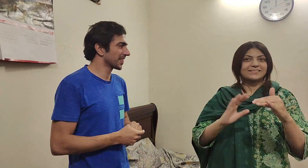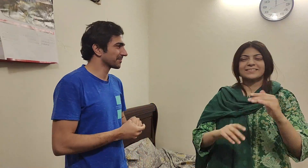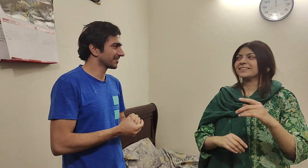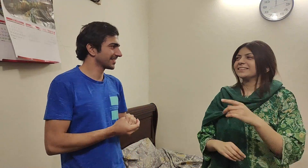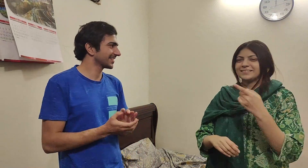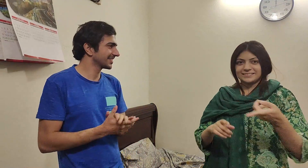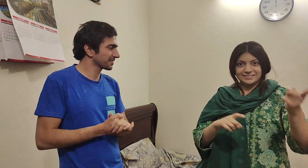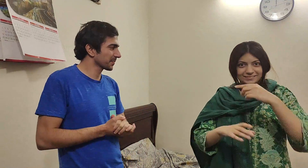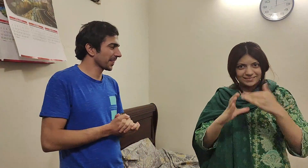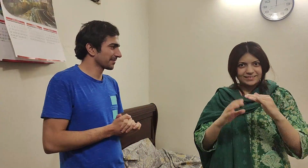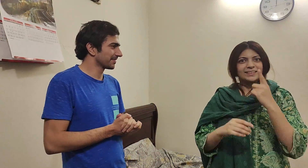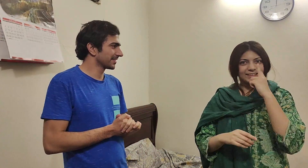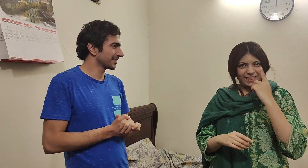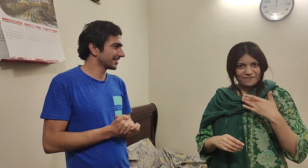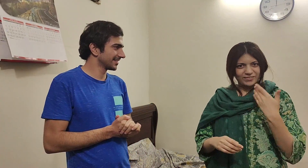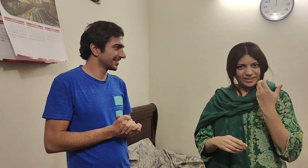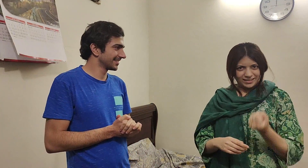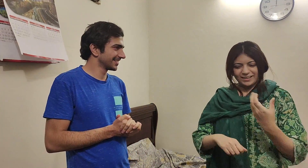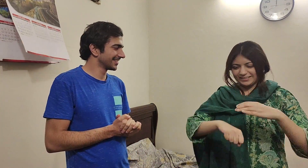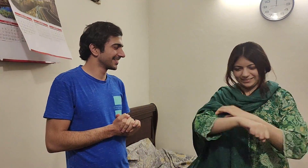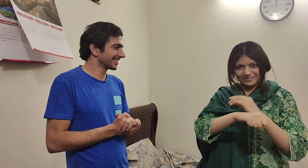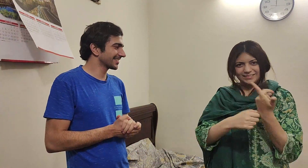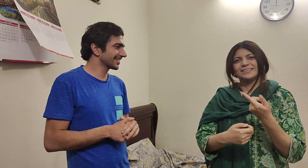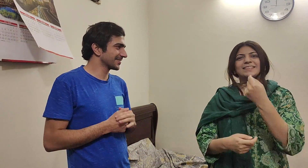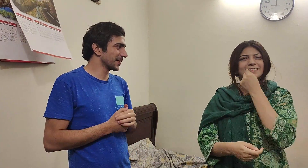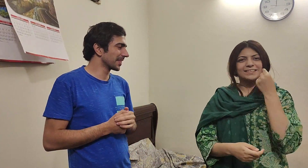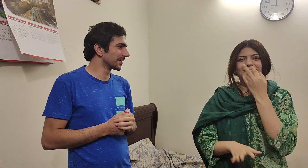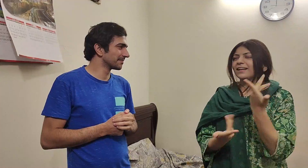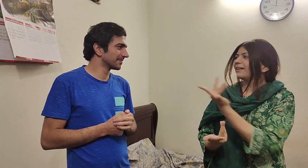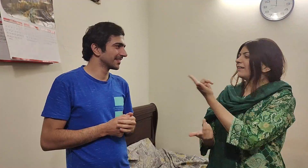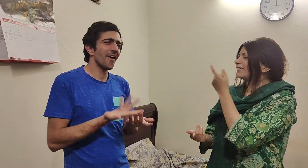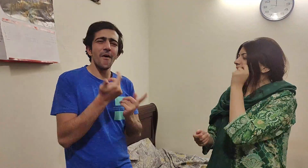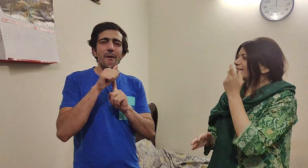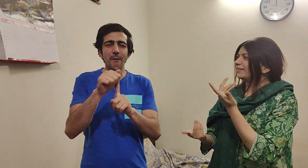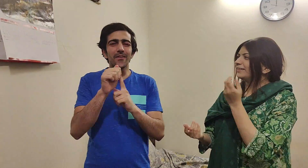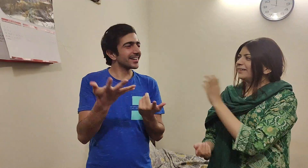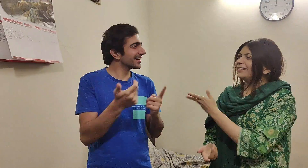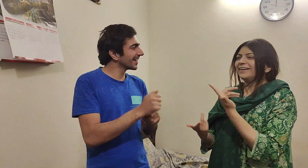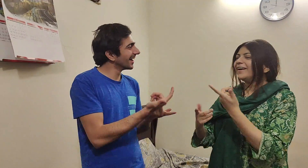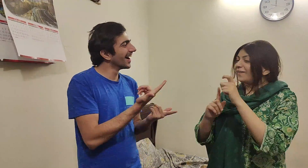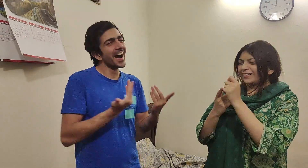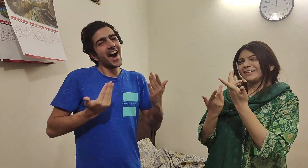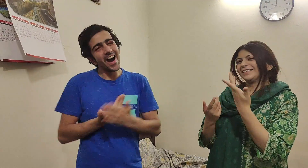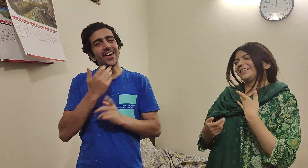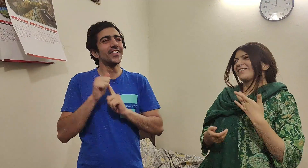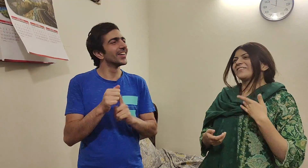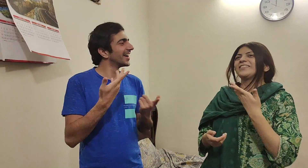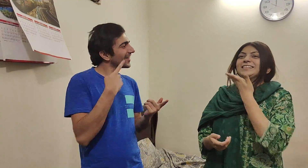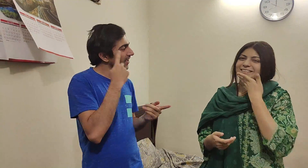आप लाजमी कमेंट्स में बताएं कि क्या लड़कियाँ लेती हैं चूड़ियाँ और सब कुछ, तो